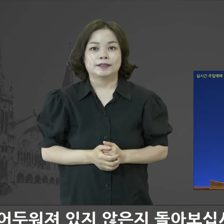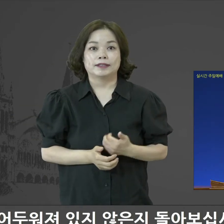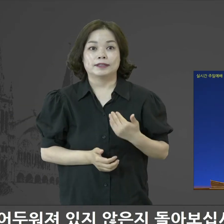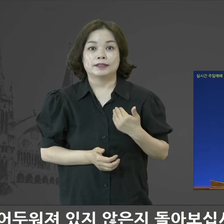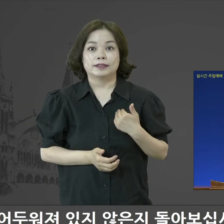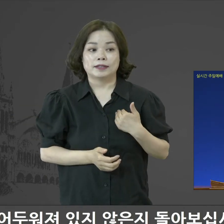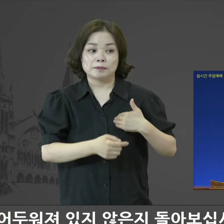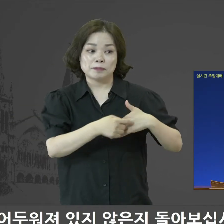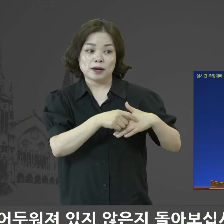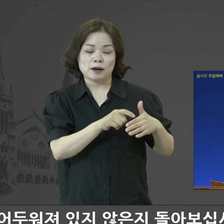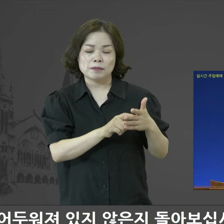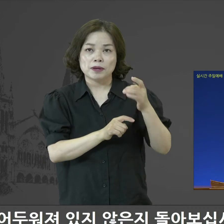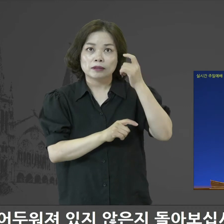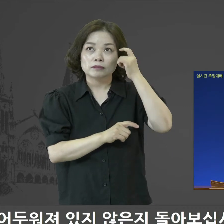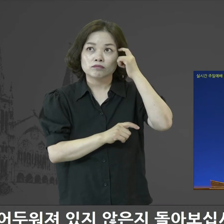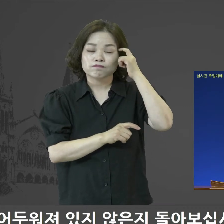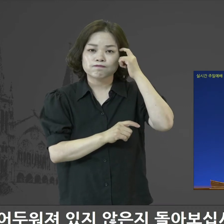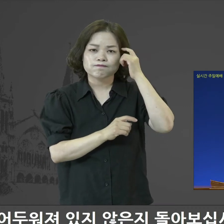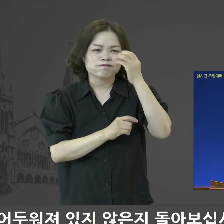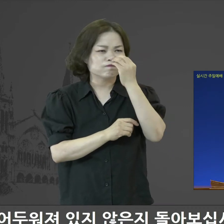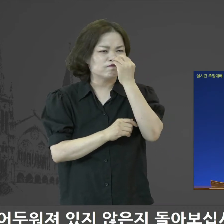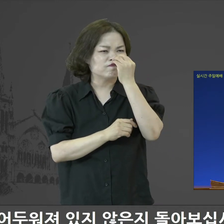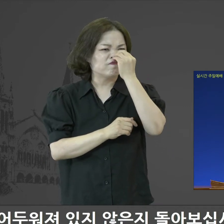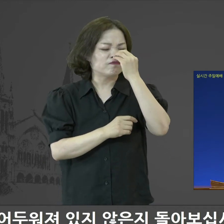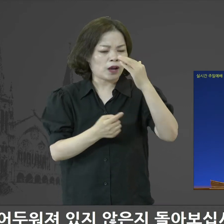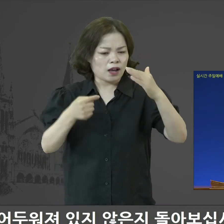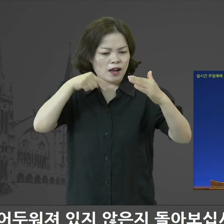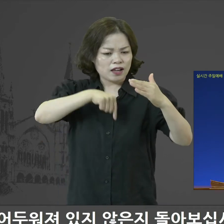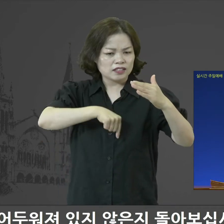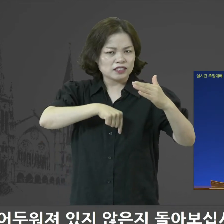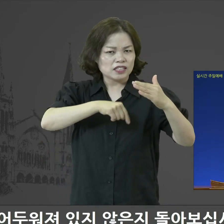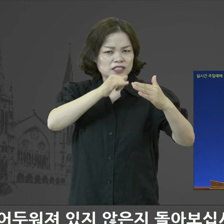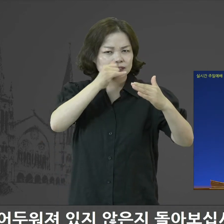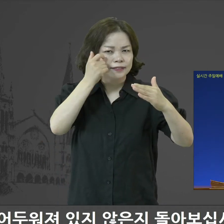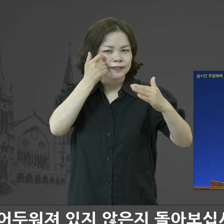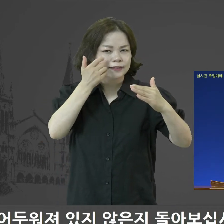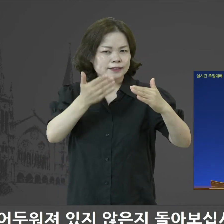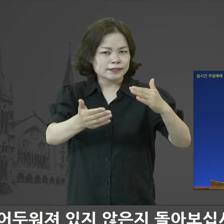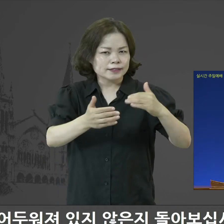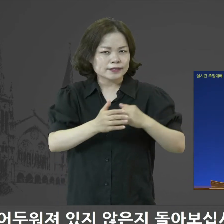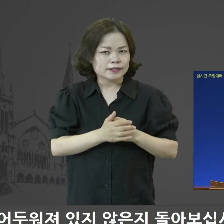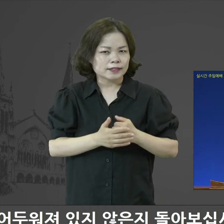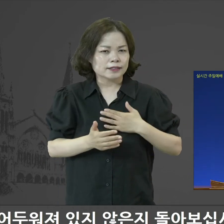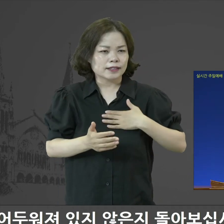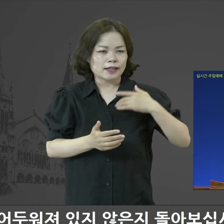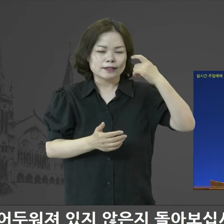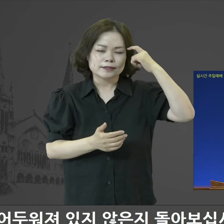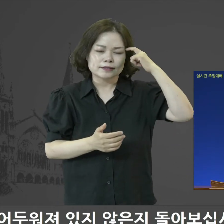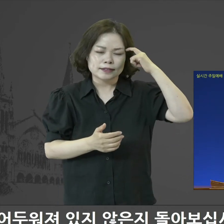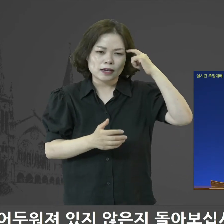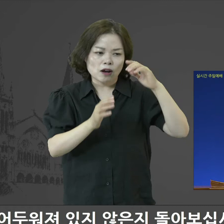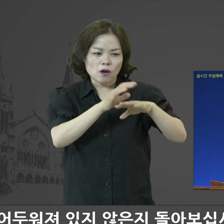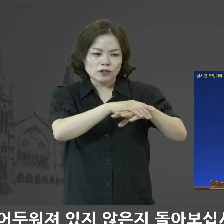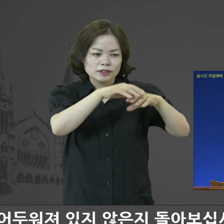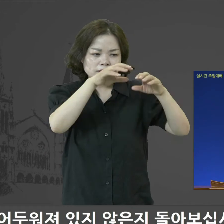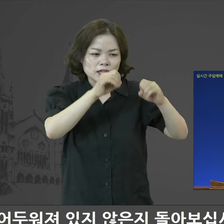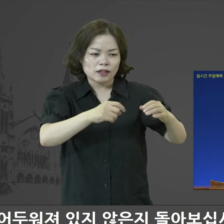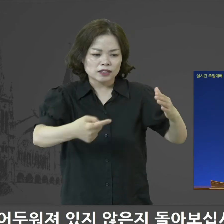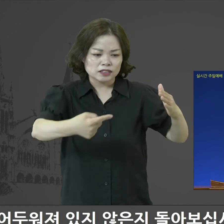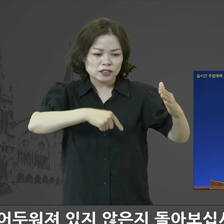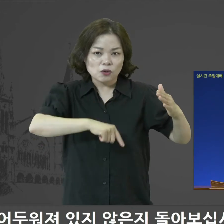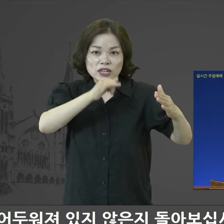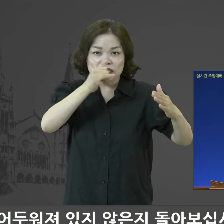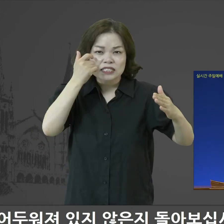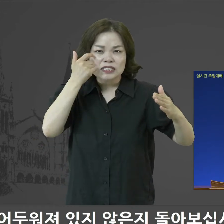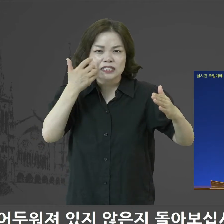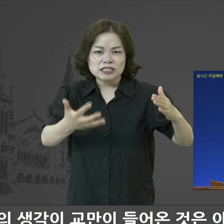내 마음의 생각에 교만이 들어온 것 아닌지, 내 마음의 생각에 헛된 것 들어오지 않은지,